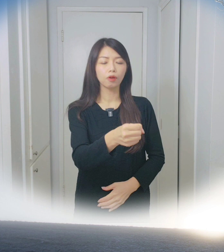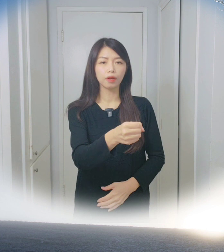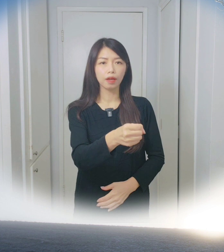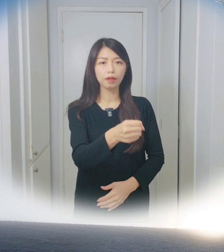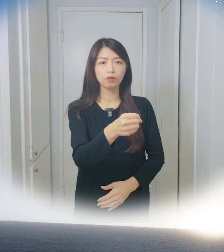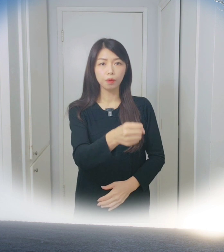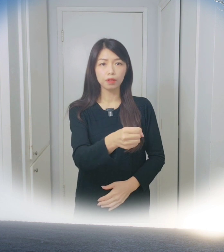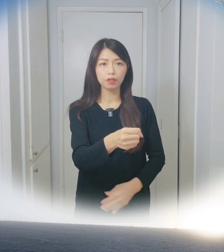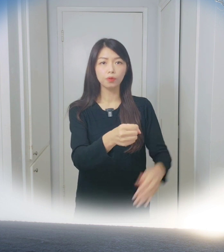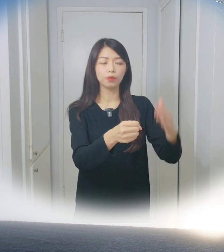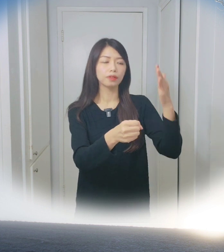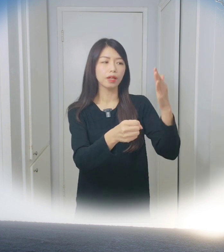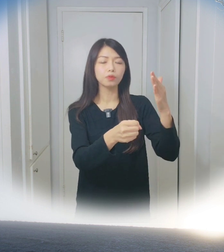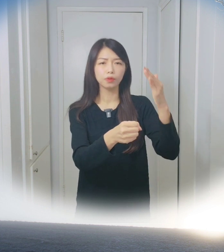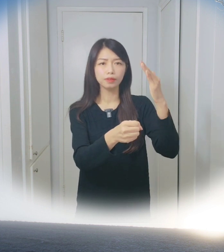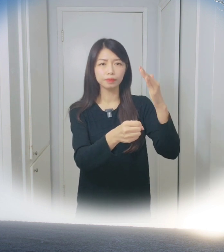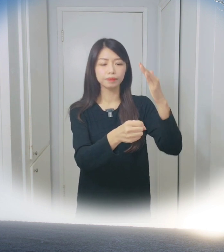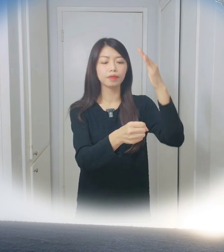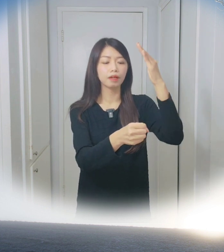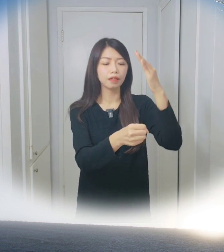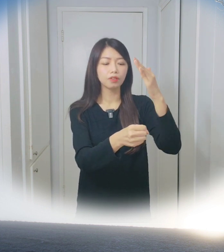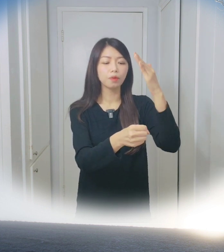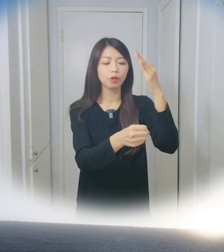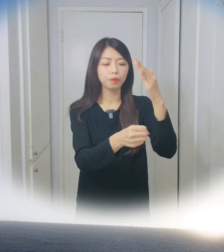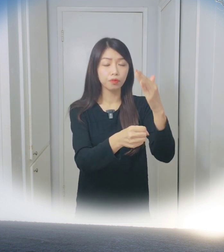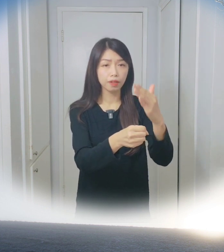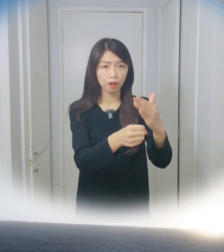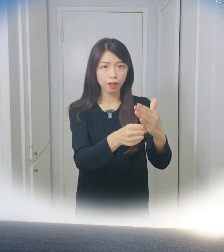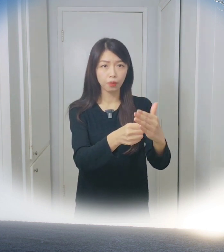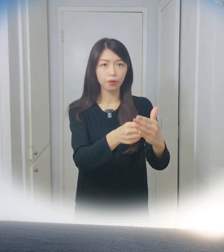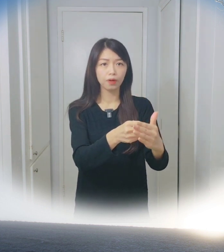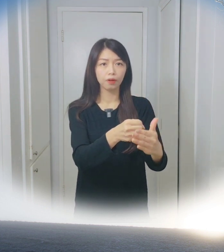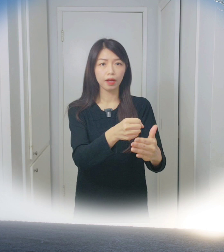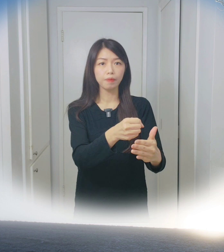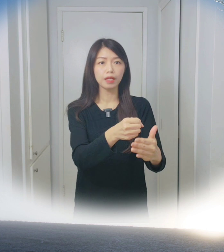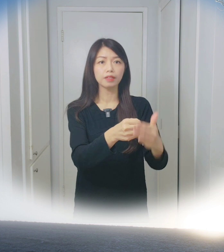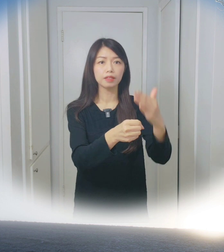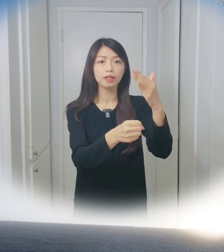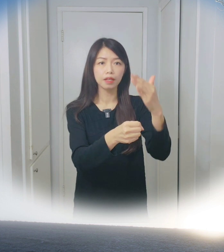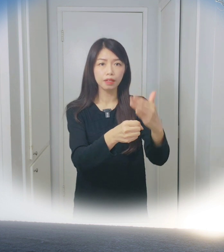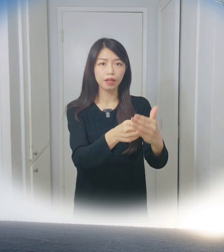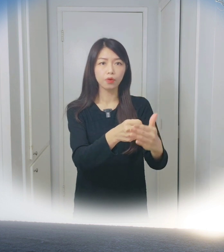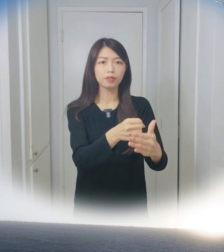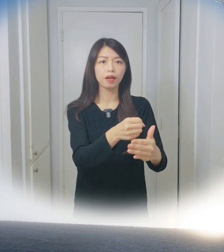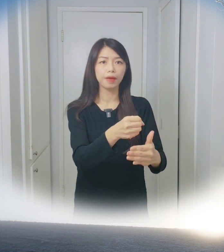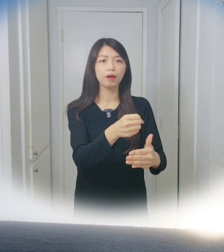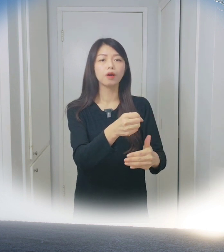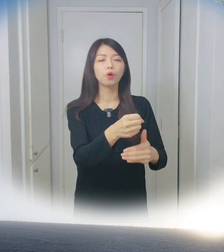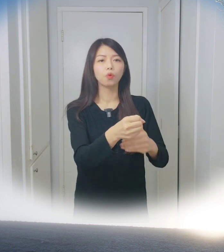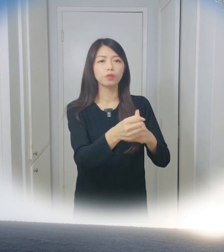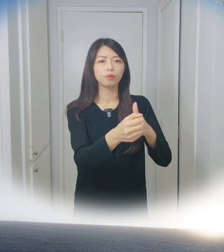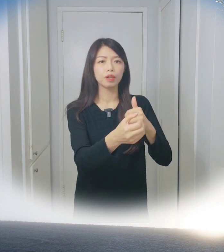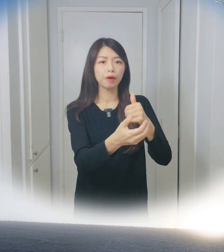왼손은 이렇게 주먹 쥐시고 다른 손은 이 주먹 옆을 위에서 아래로 이렇게 감싸듯이 내려오신